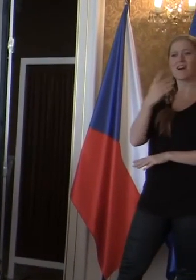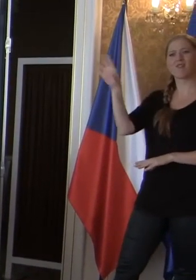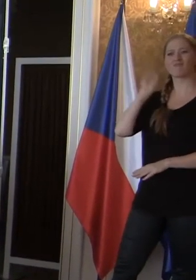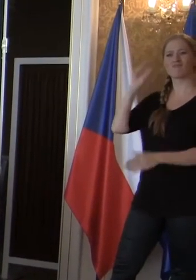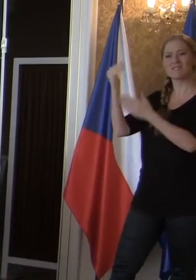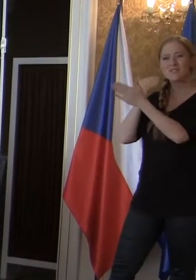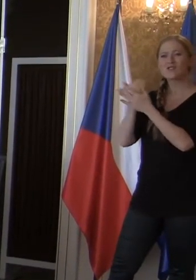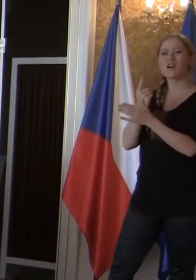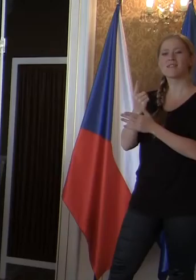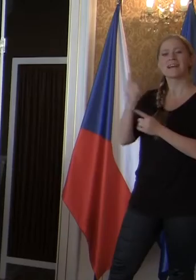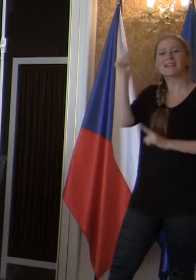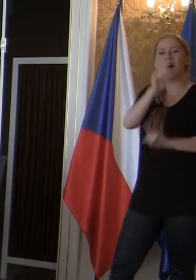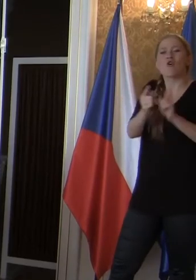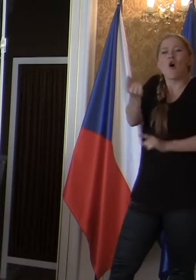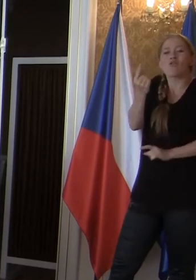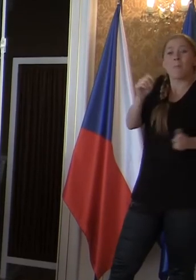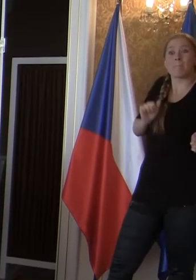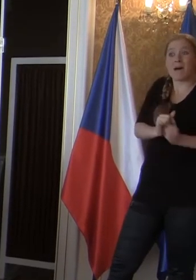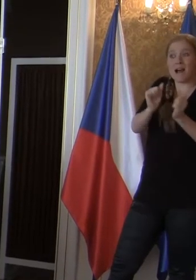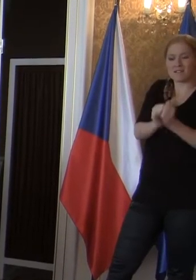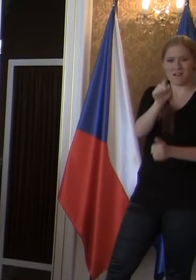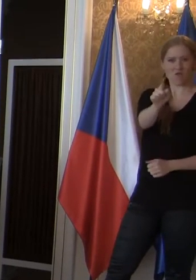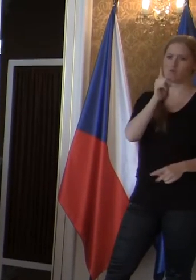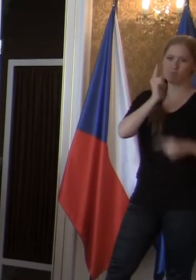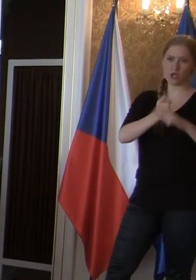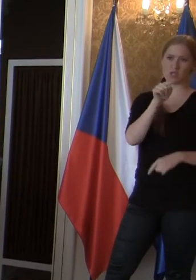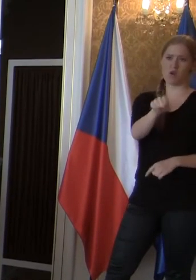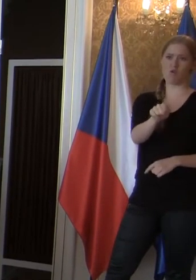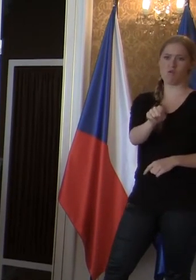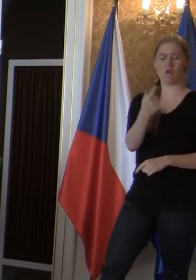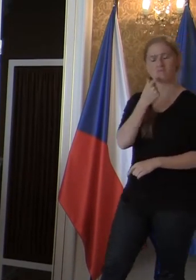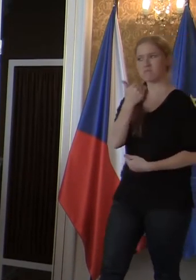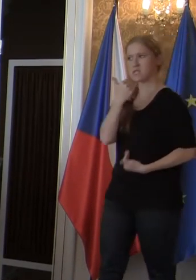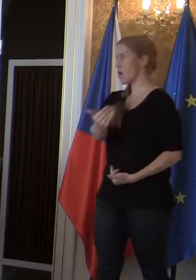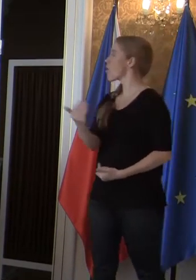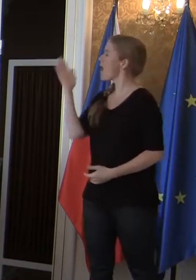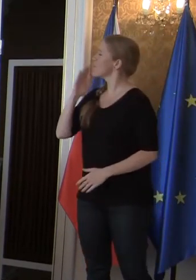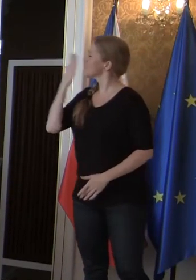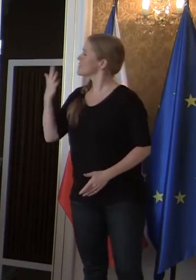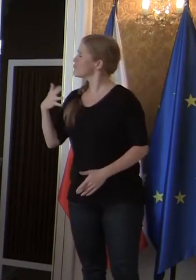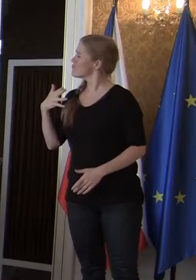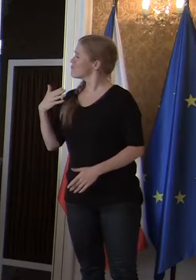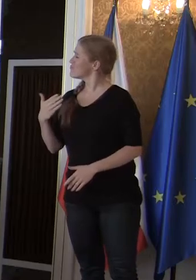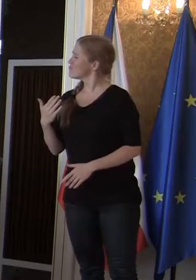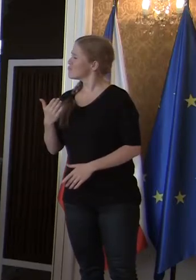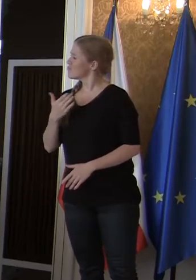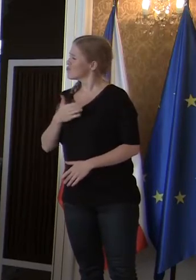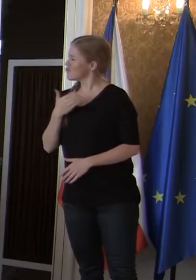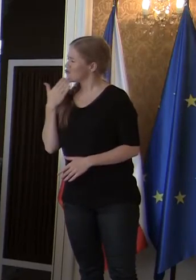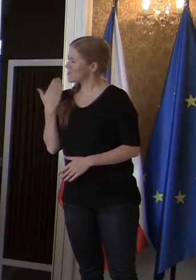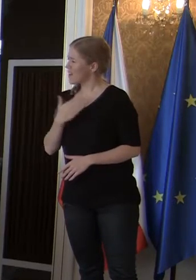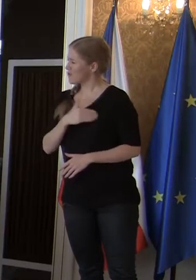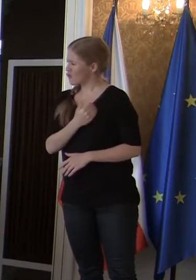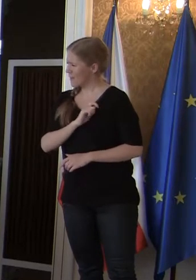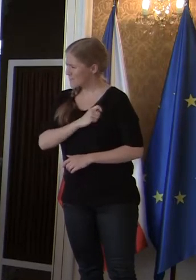panelu, tušil jsem, že pan školní ústřední inspektor by byl tak laskav a něco by k tomu přičinil, možná i pan náměstek potom. Pane